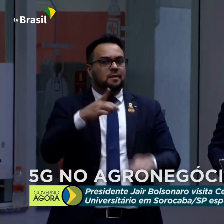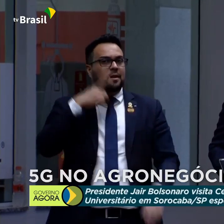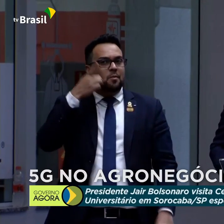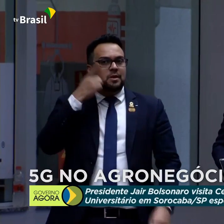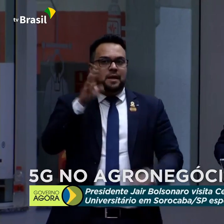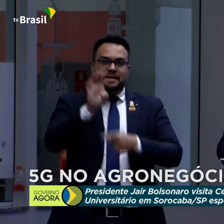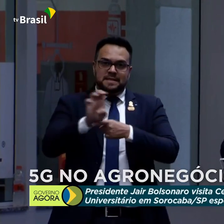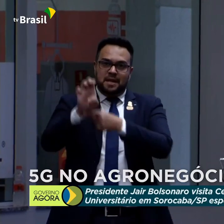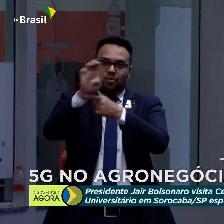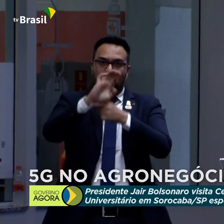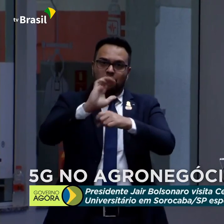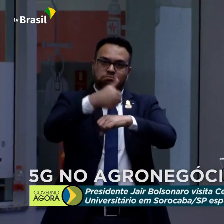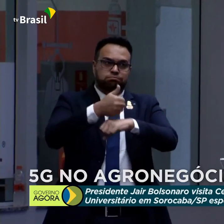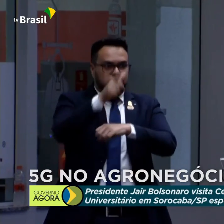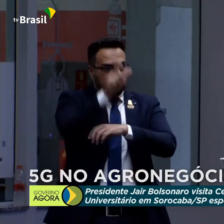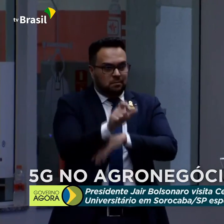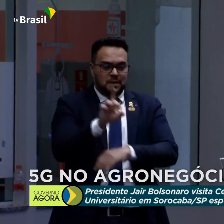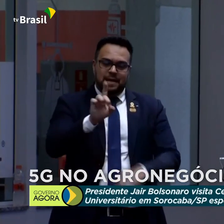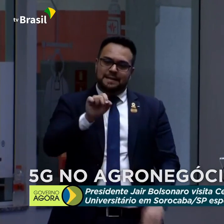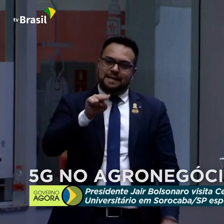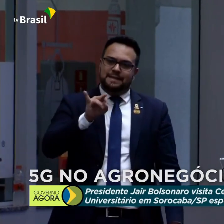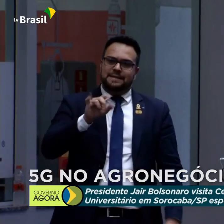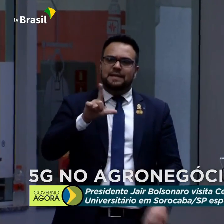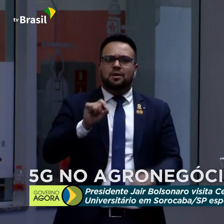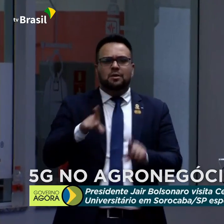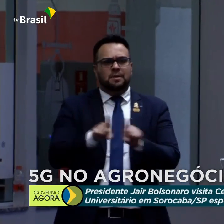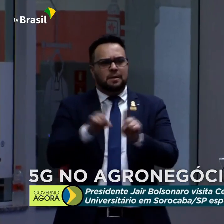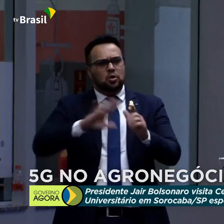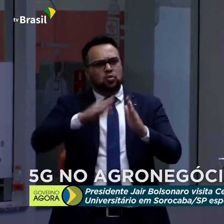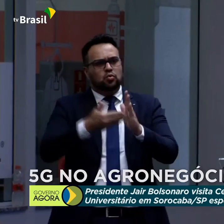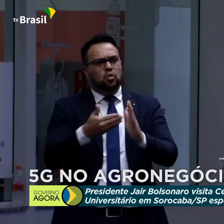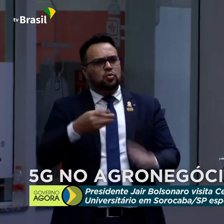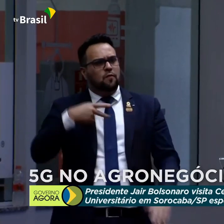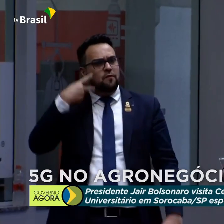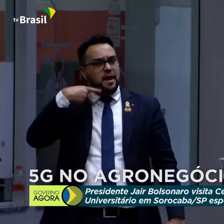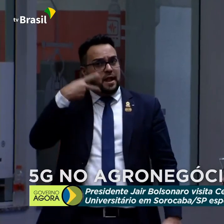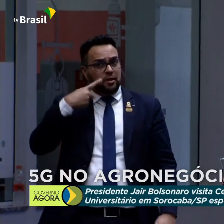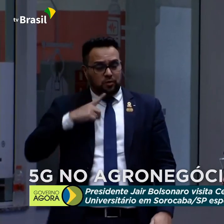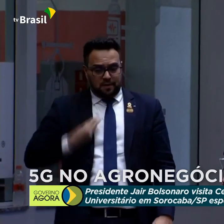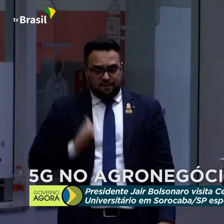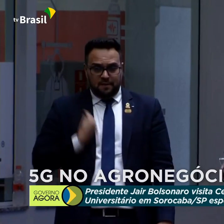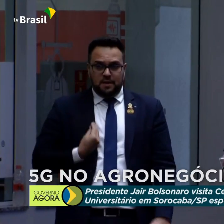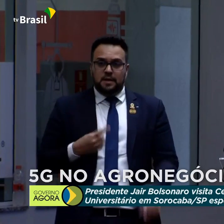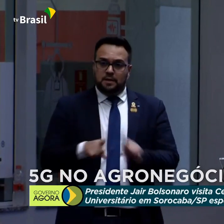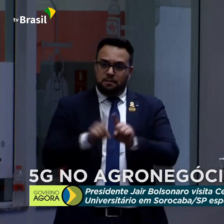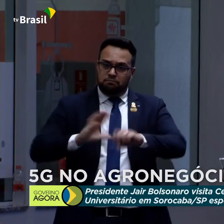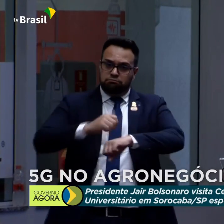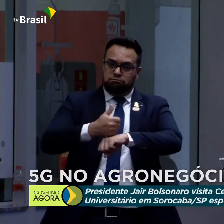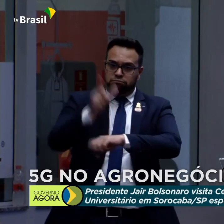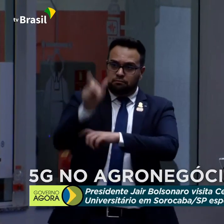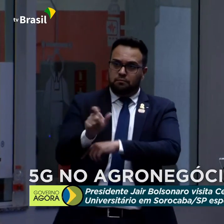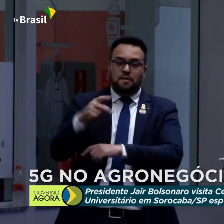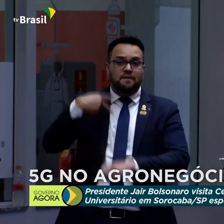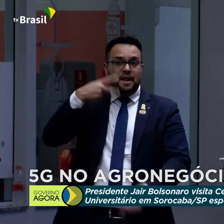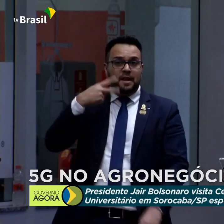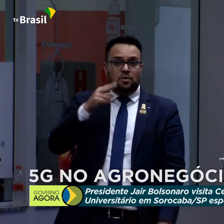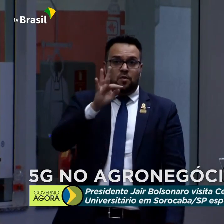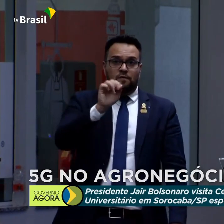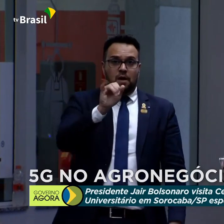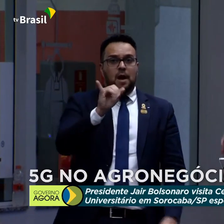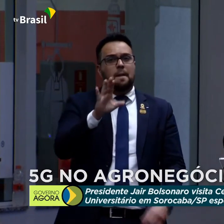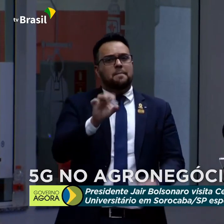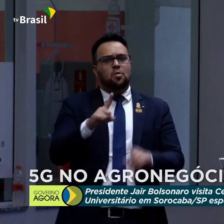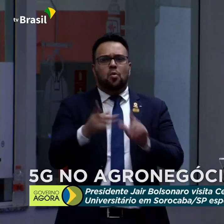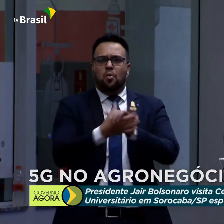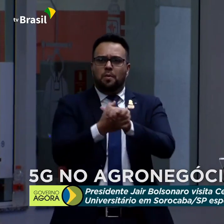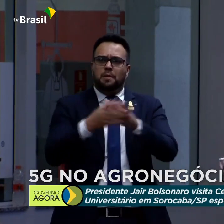deputado Danilo Balas, todos os vereadores aqui presentes, na pessoa do vereador Fábio Simoa. Cumprimentar todos que